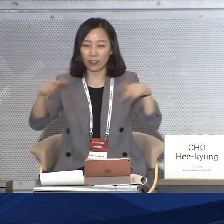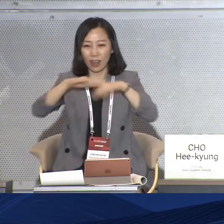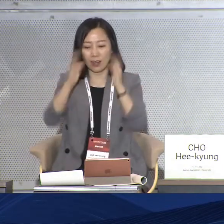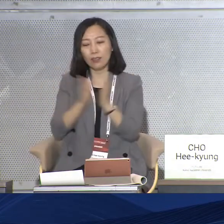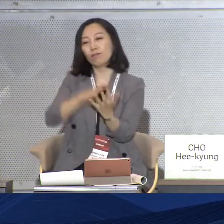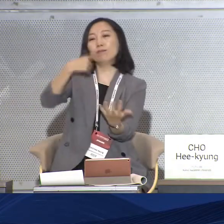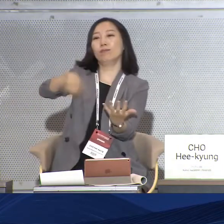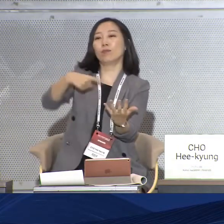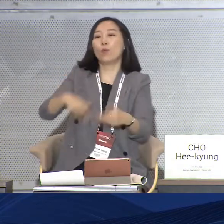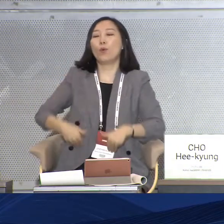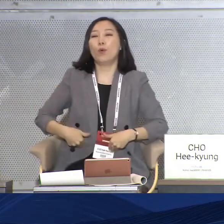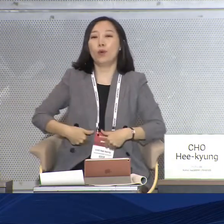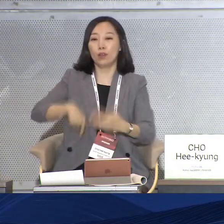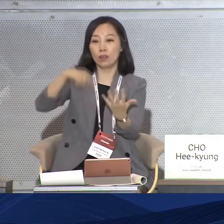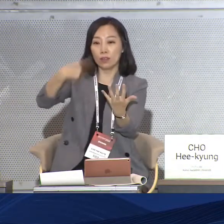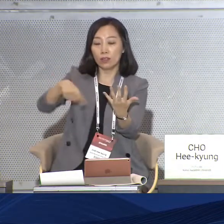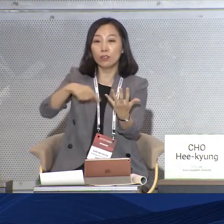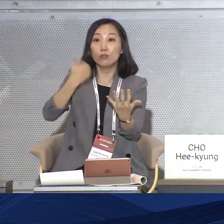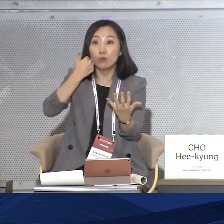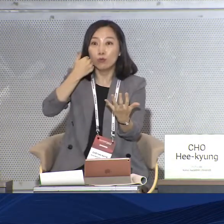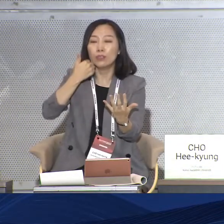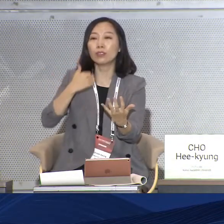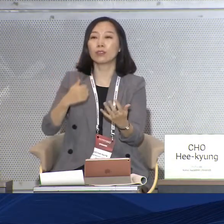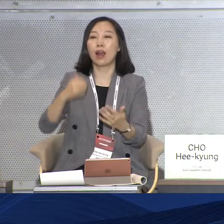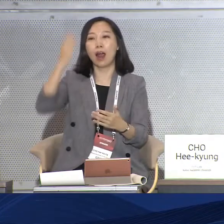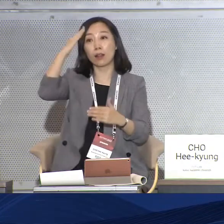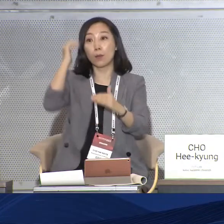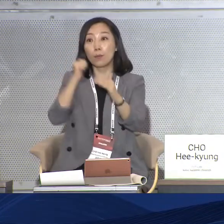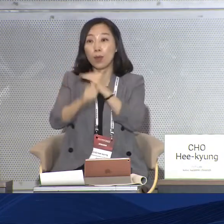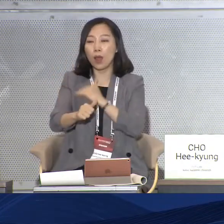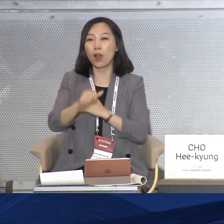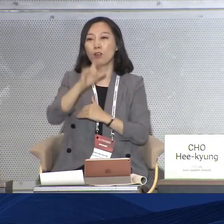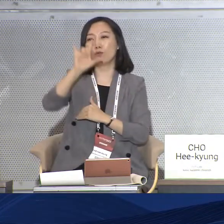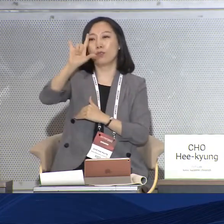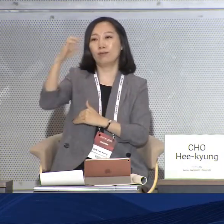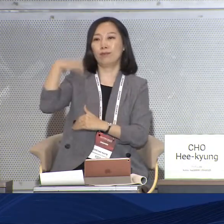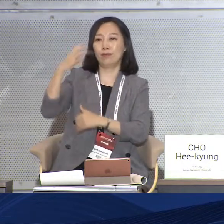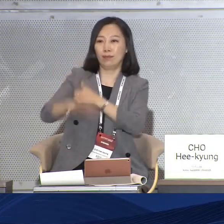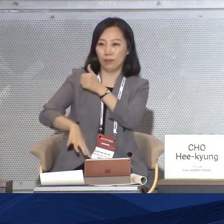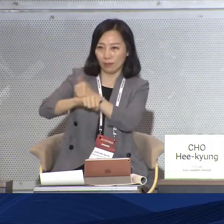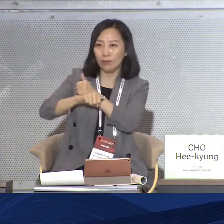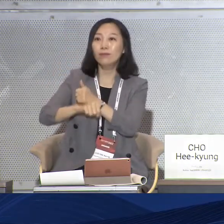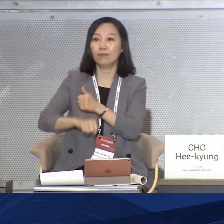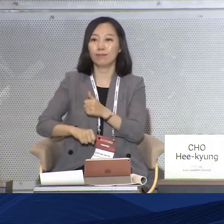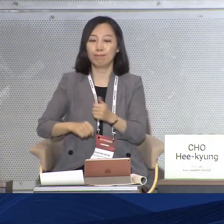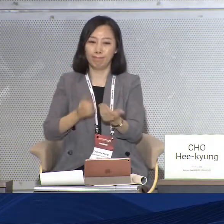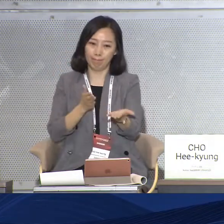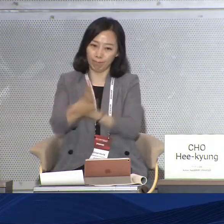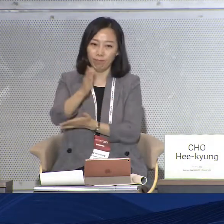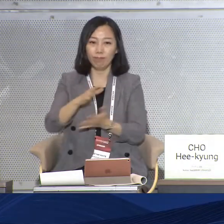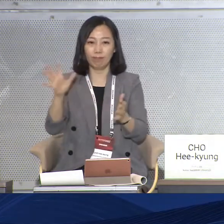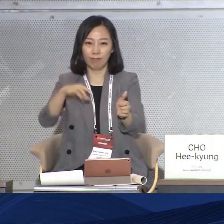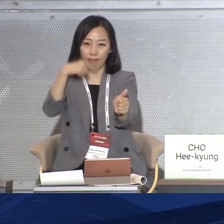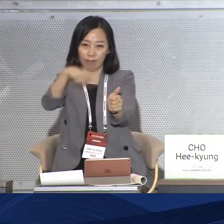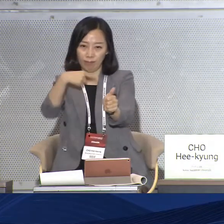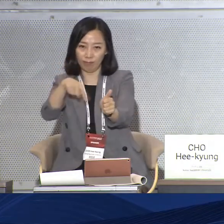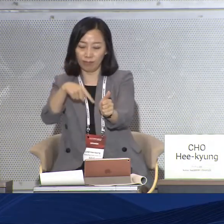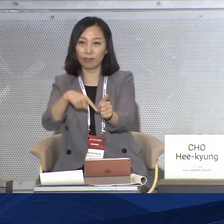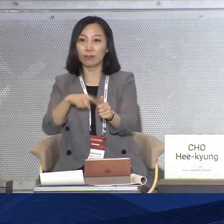그리고 수어통역을 할 때 방송통역을 할 때 유의점이라든지 이런 교육들이 한국농아인협회